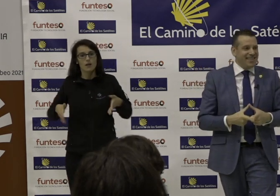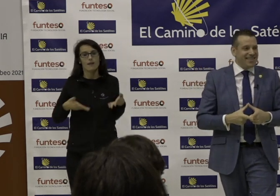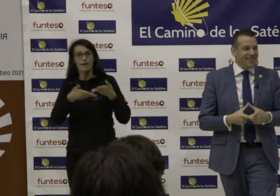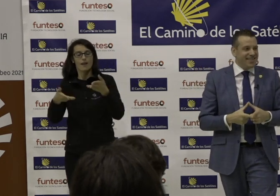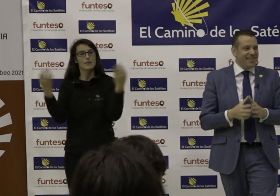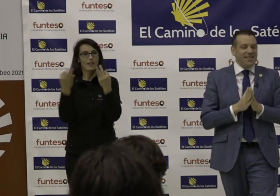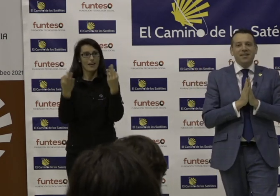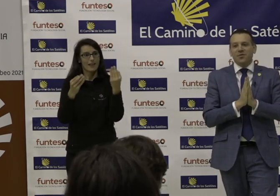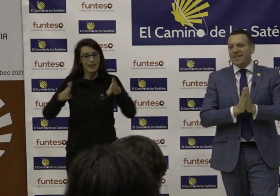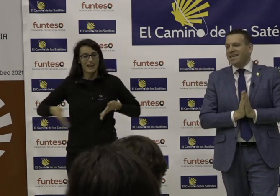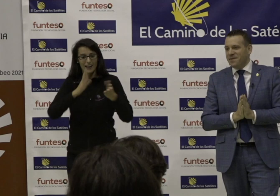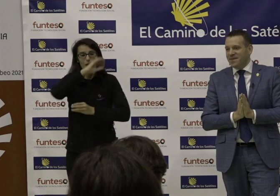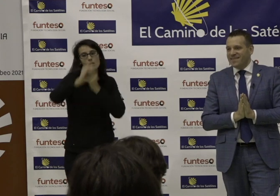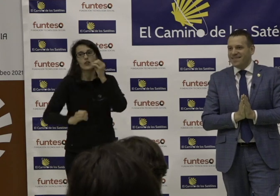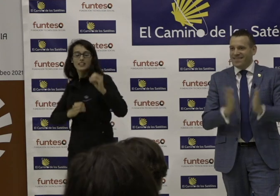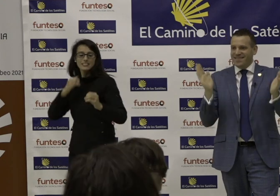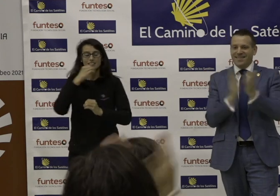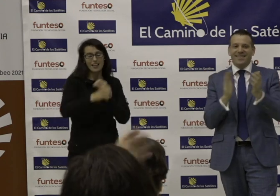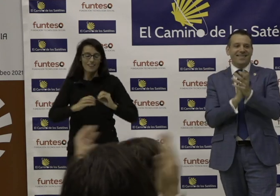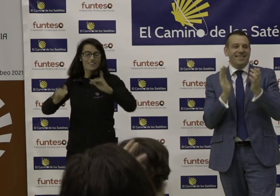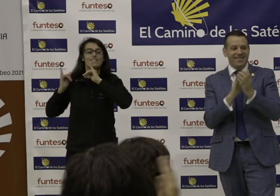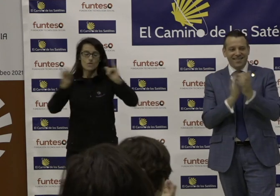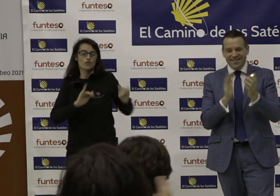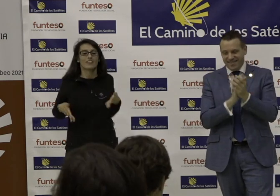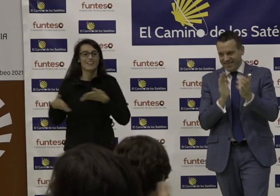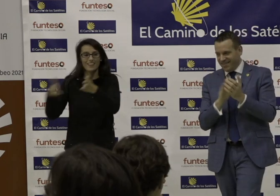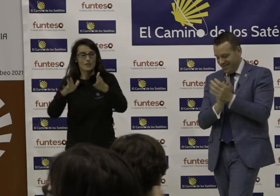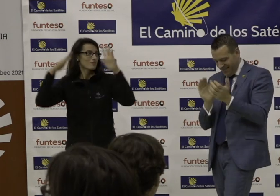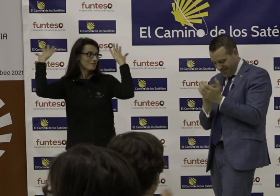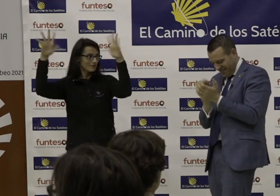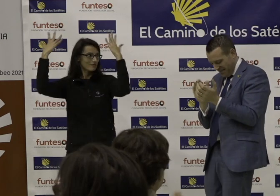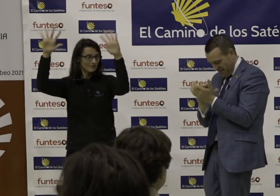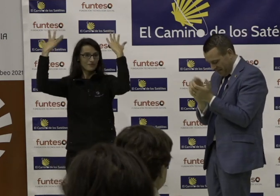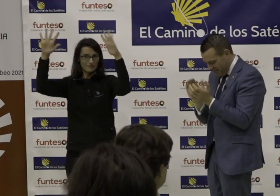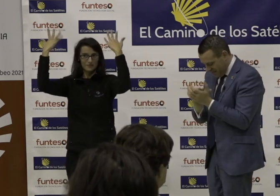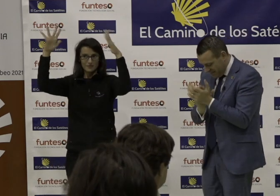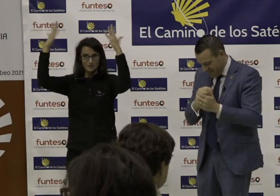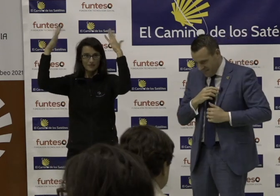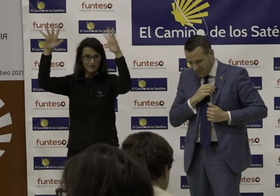satélites. Disfrutar del camino. ¡Bravo! ¡Bravo!